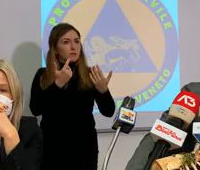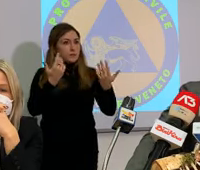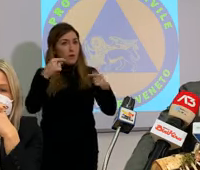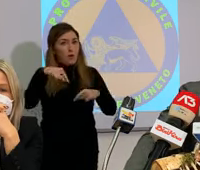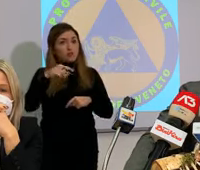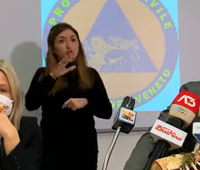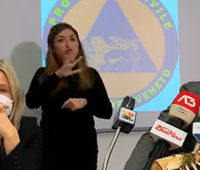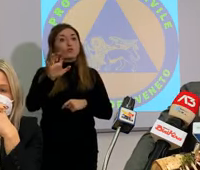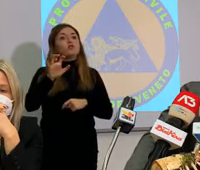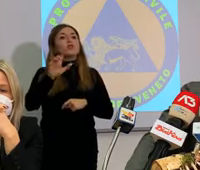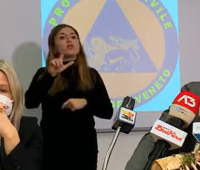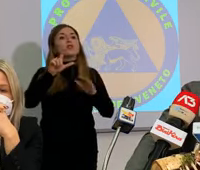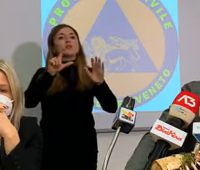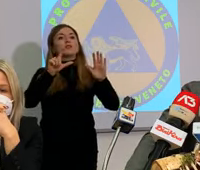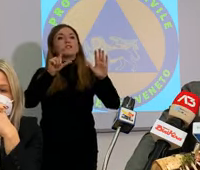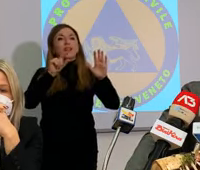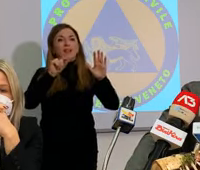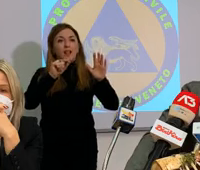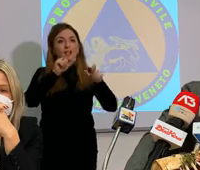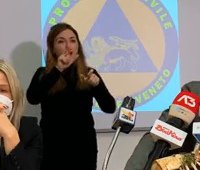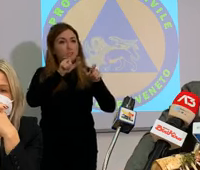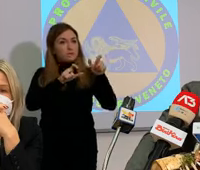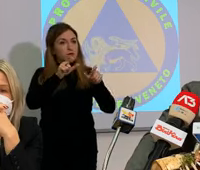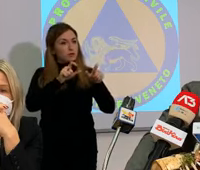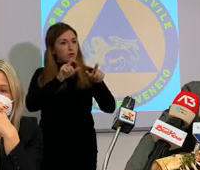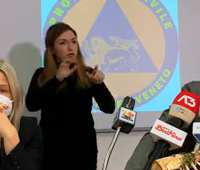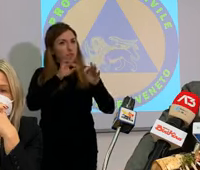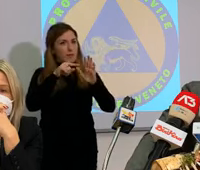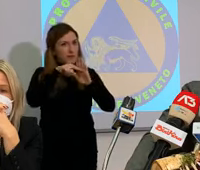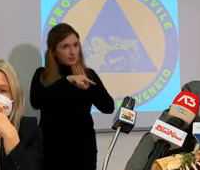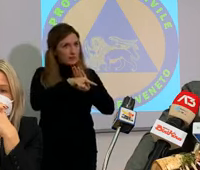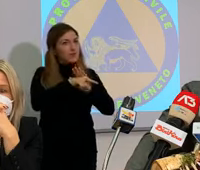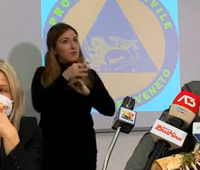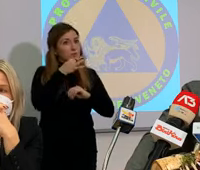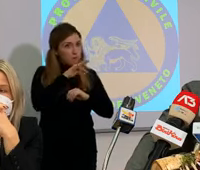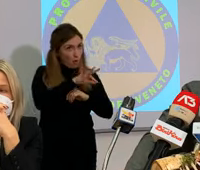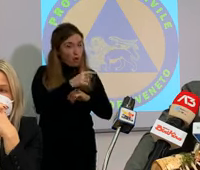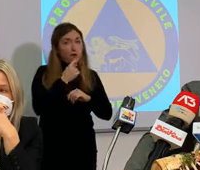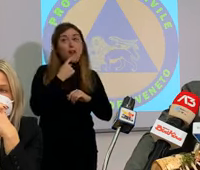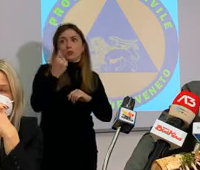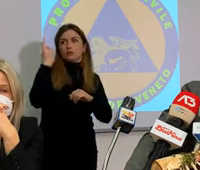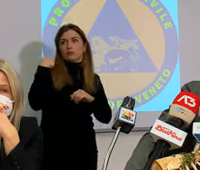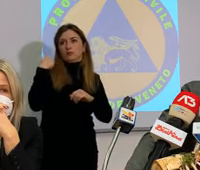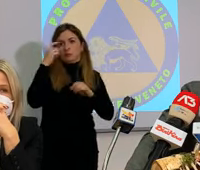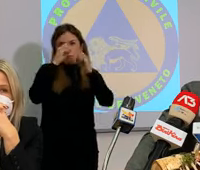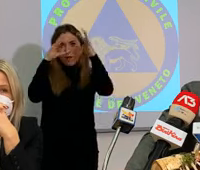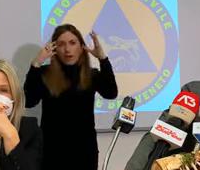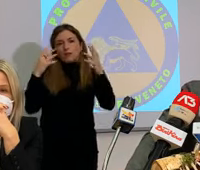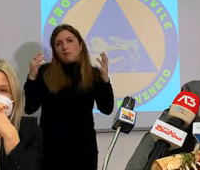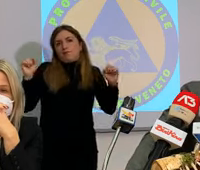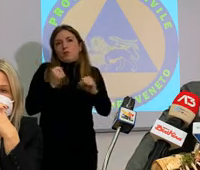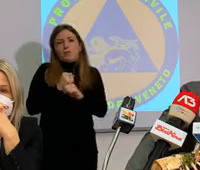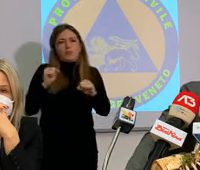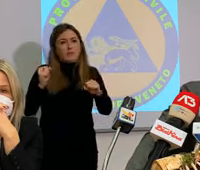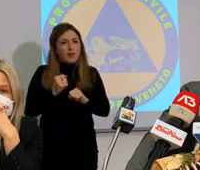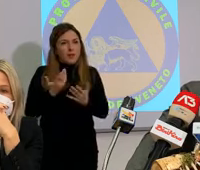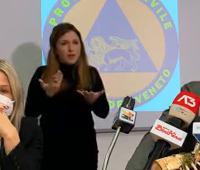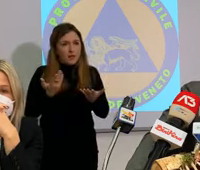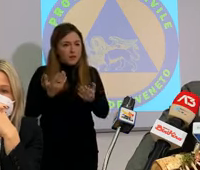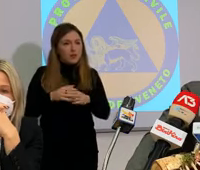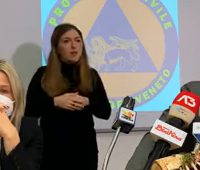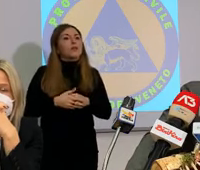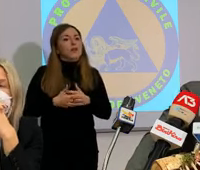570 malati in terapia intensiva che un anno fa sarebbe stato impensabile avere questo e quello è quindi una sanità che